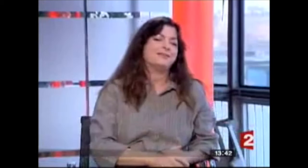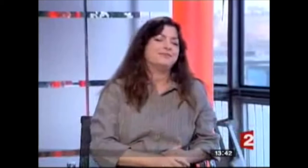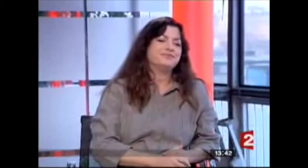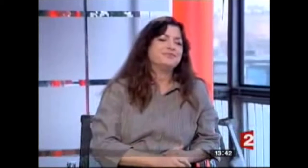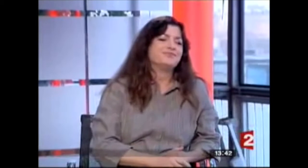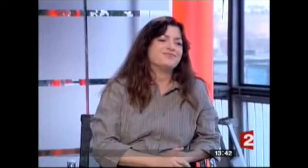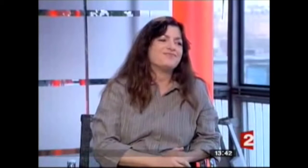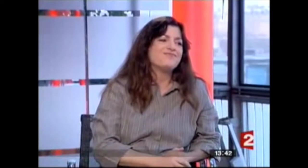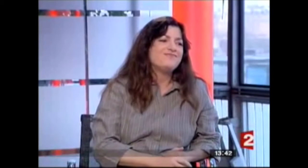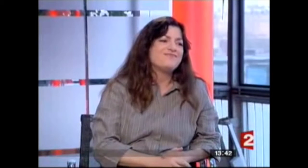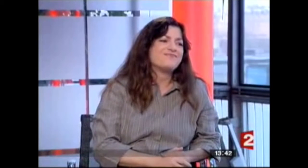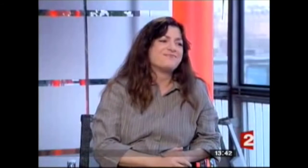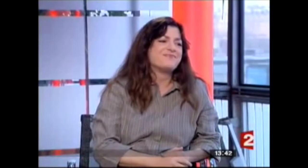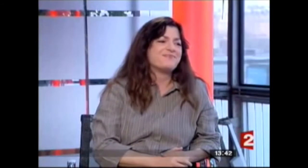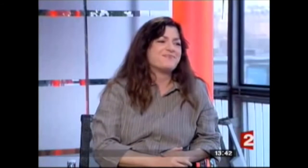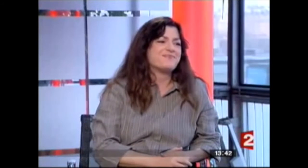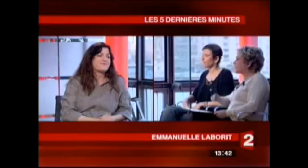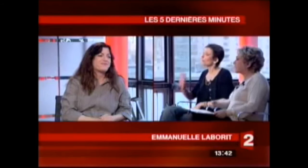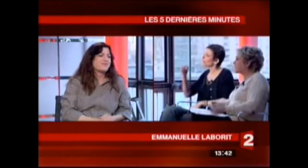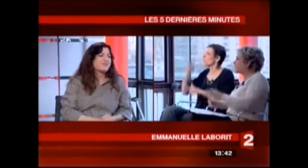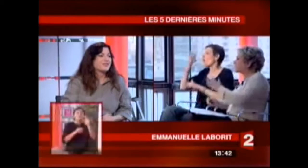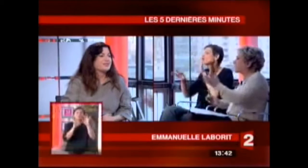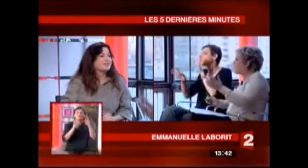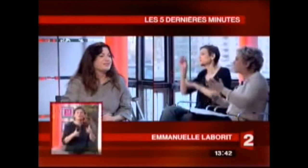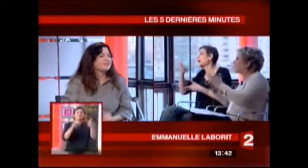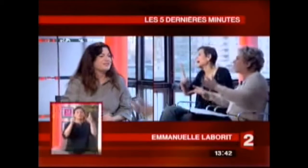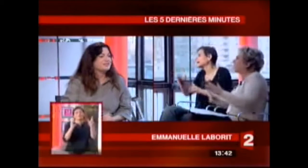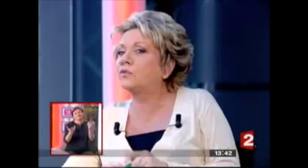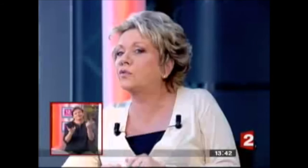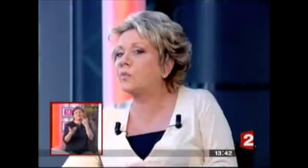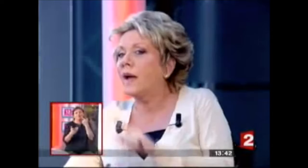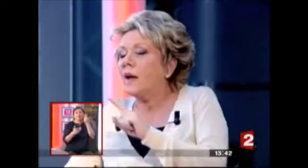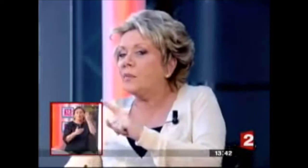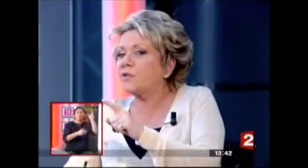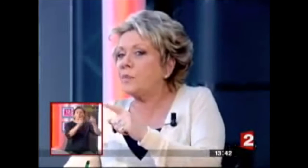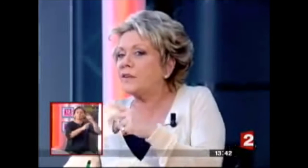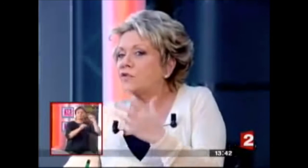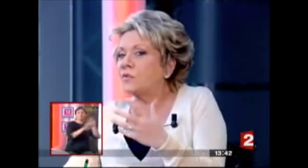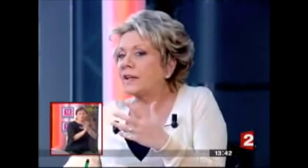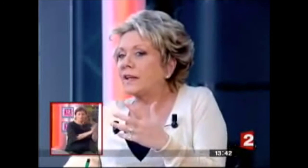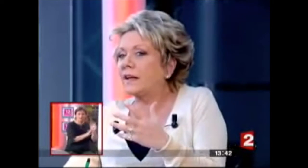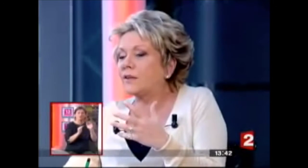très différents mais vraiment importants. Oui, on a choisi un extrait, en effet on voit pas la troupe mais il y a toute une troupe. Puisque vous parlez justement de la